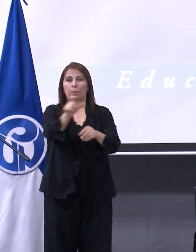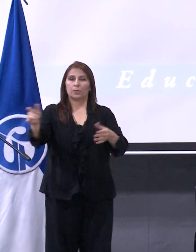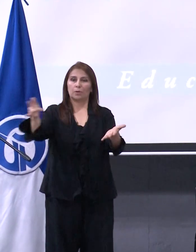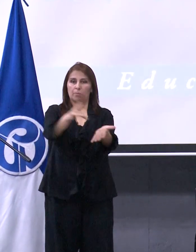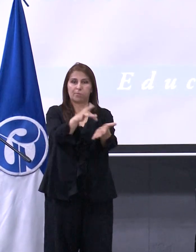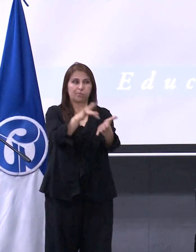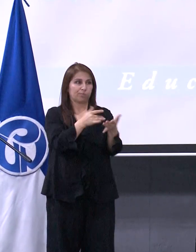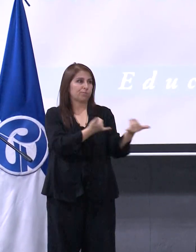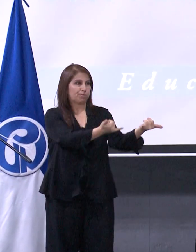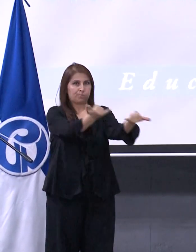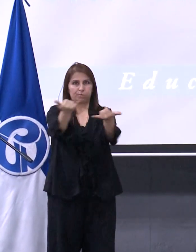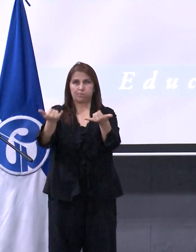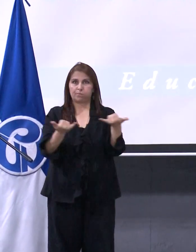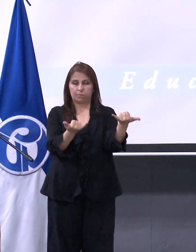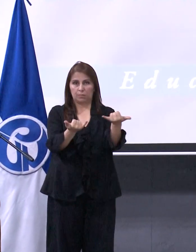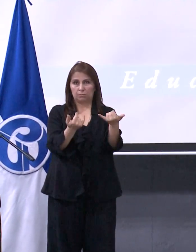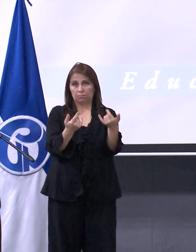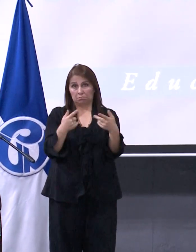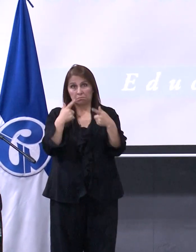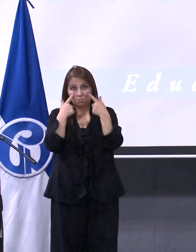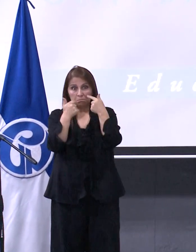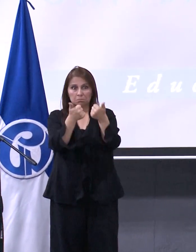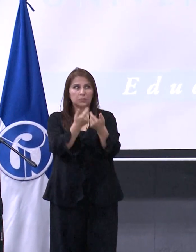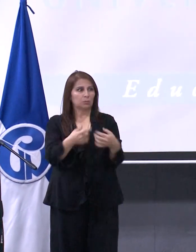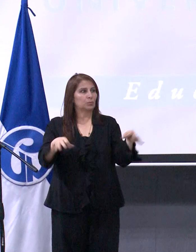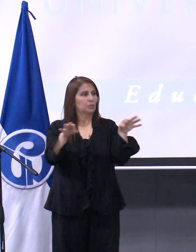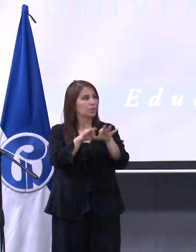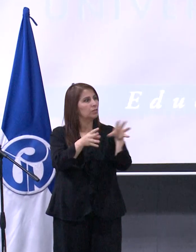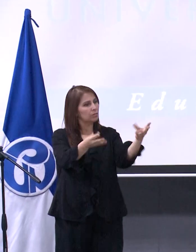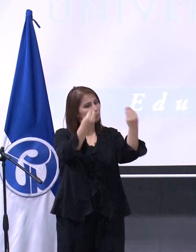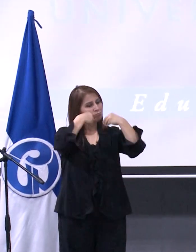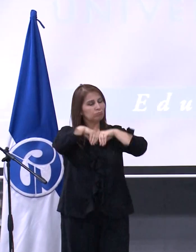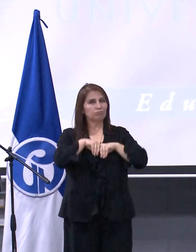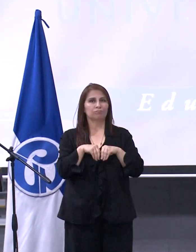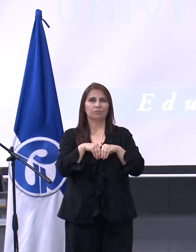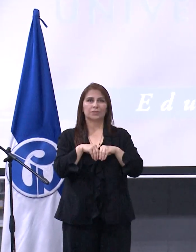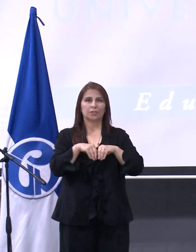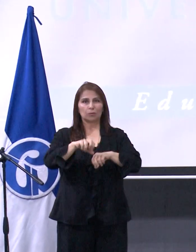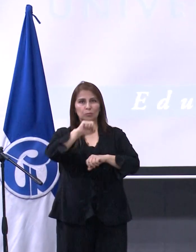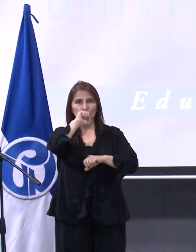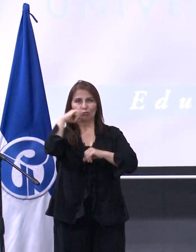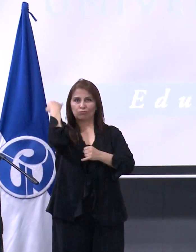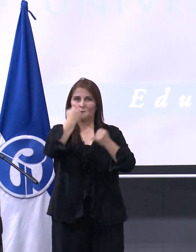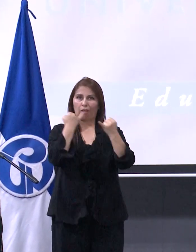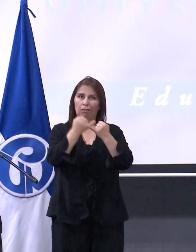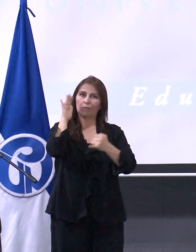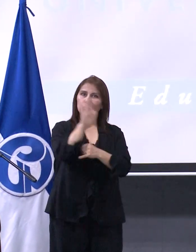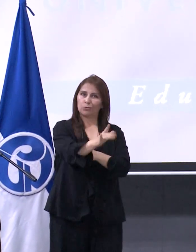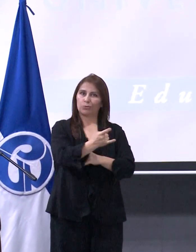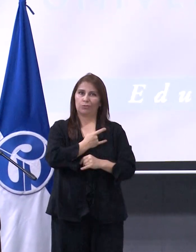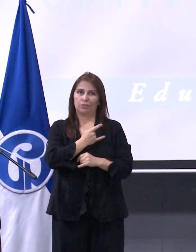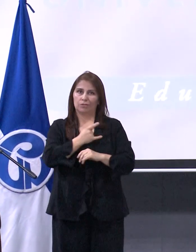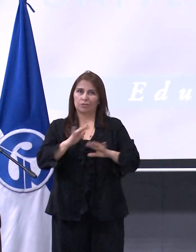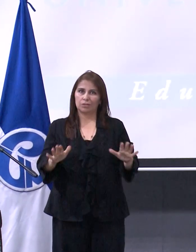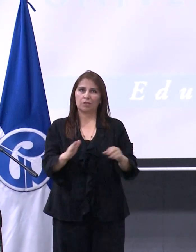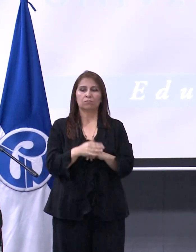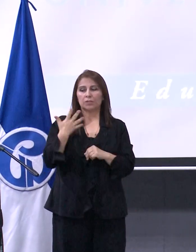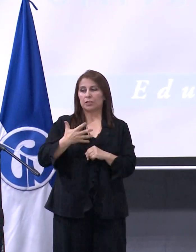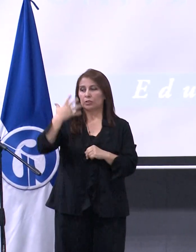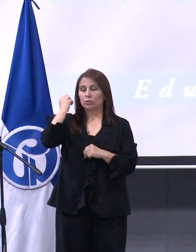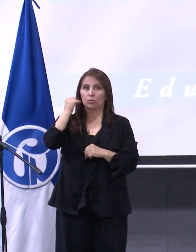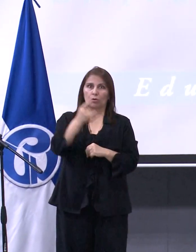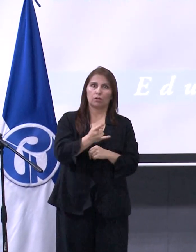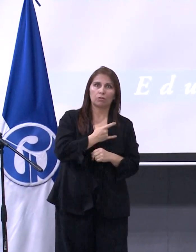bueno encontrar este sentido de pertenencia con nuestra institución con nuestra historia los